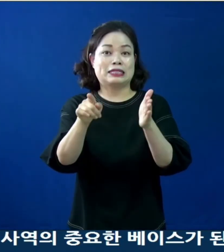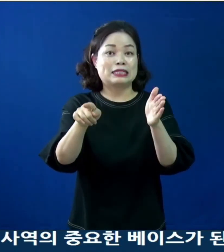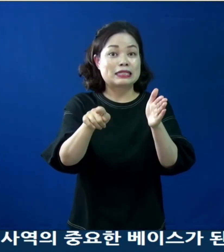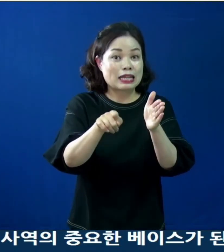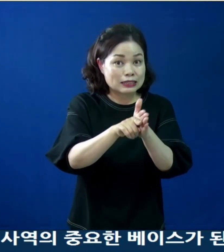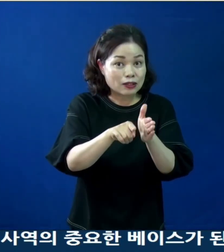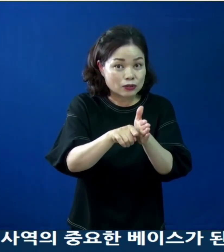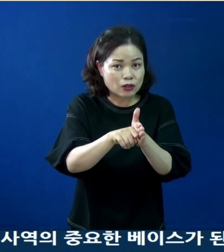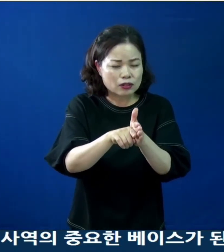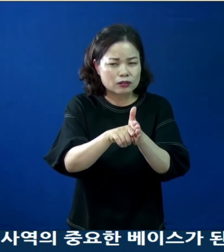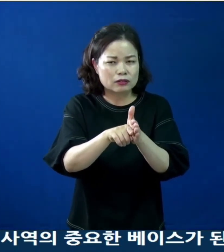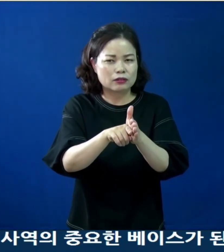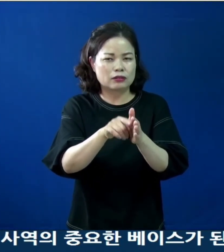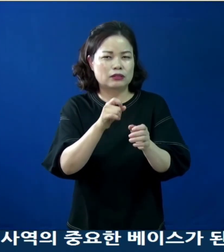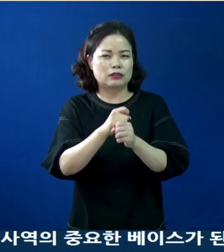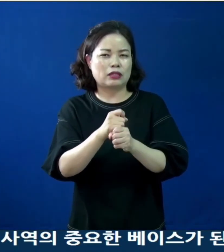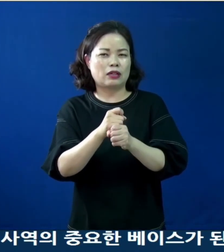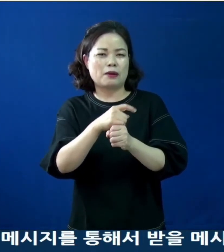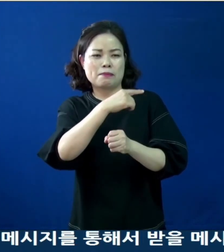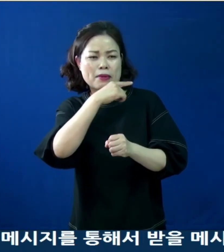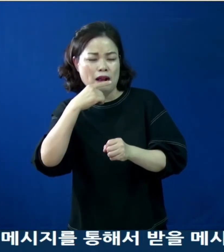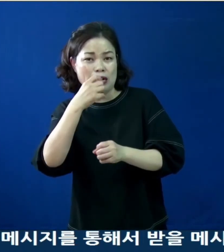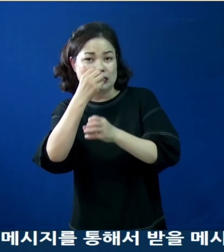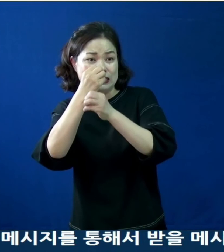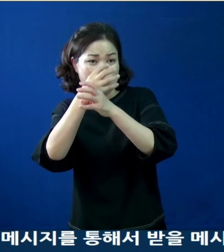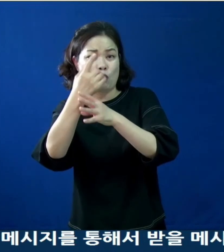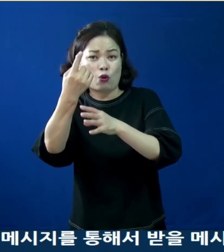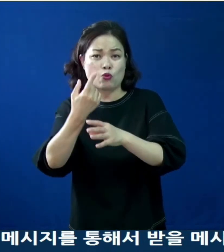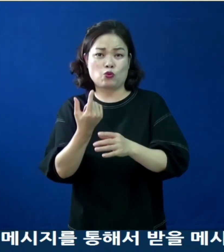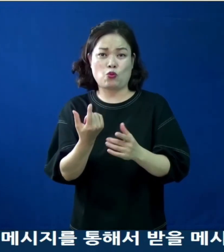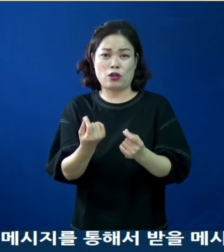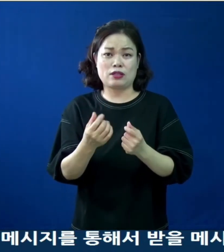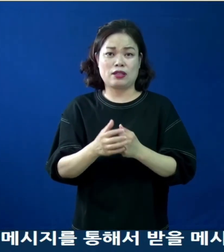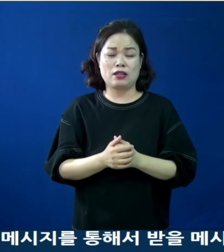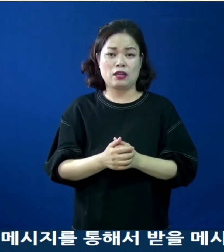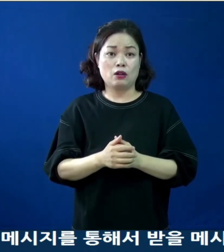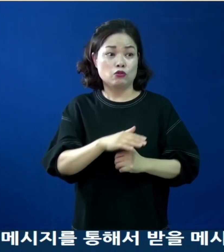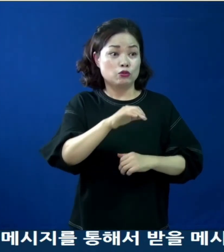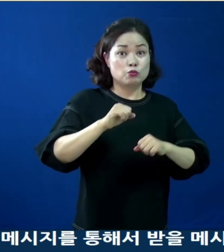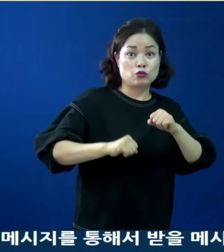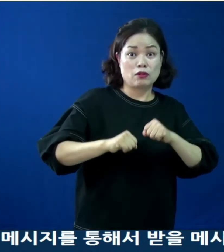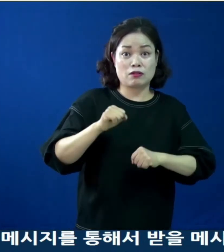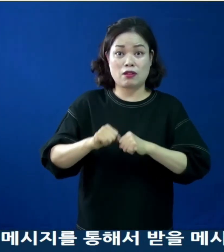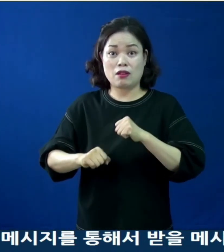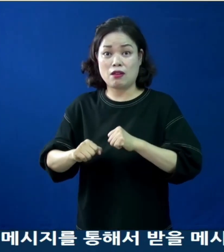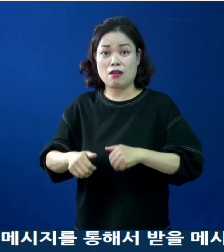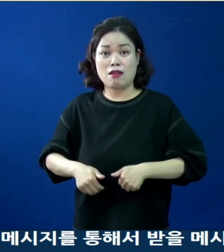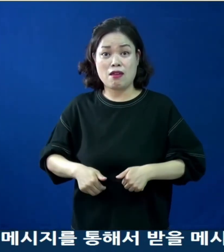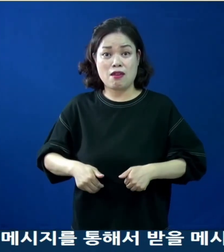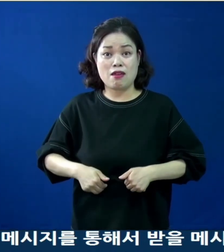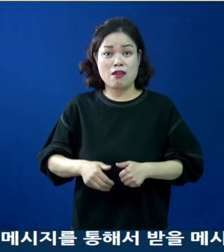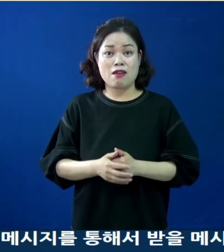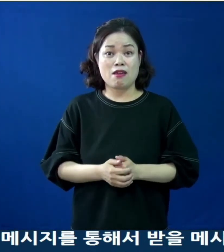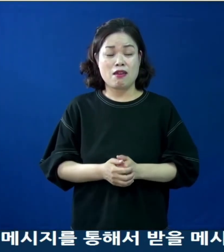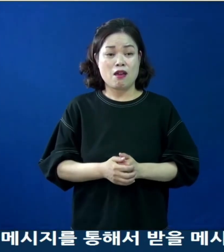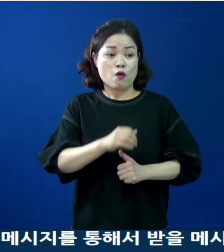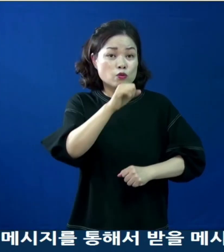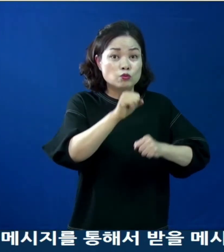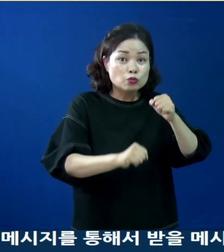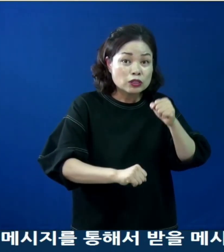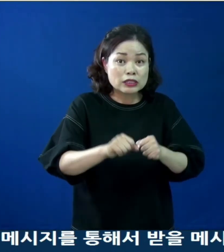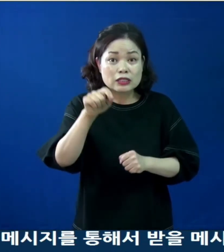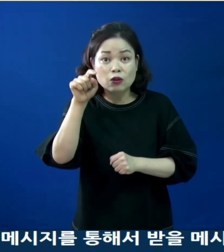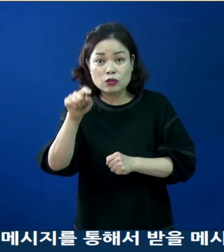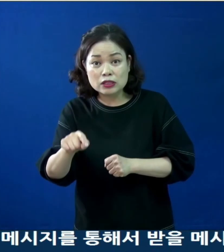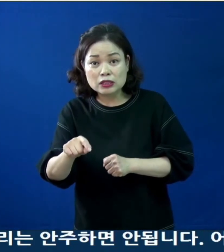있어서 적신호가 온 겁니다. 우리는 움직여야 됩니다. 그런데 움직이는